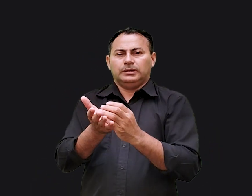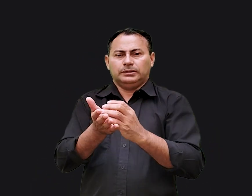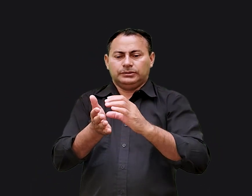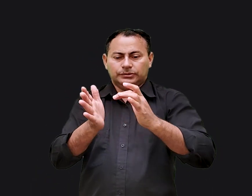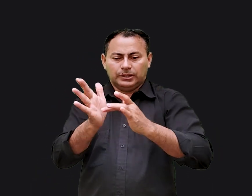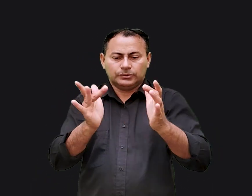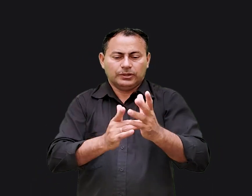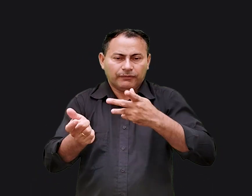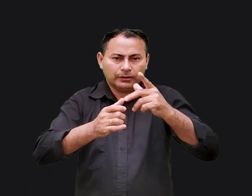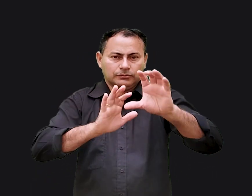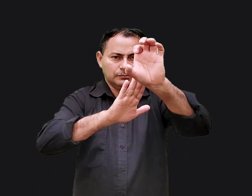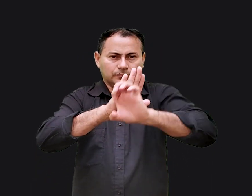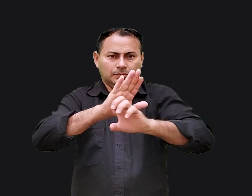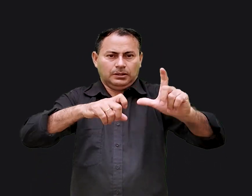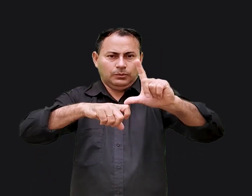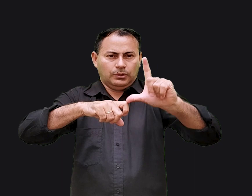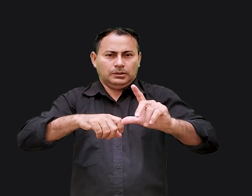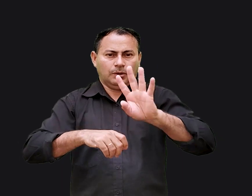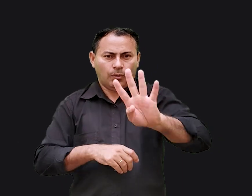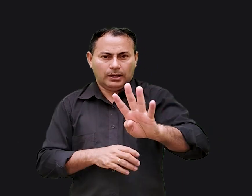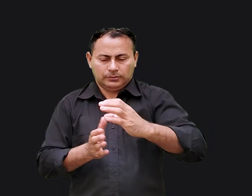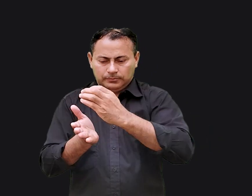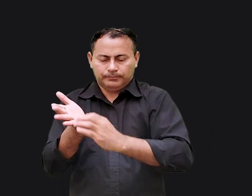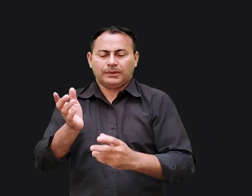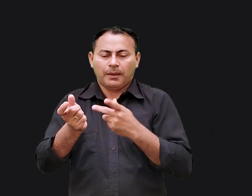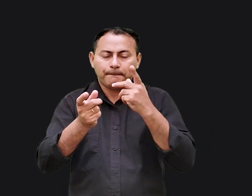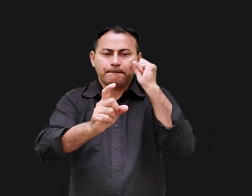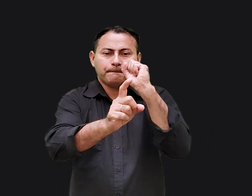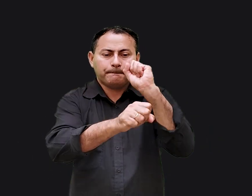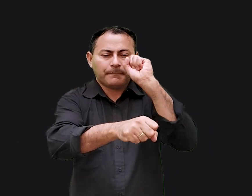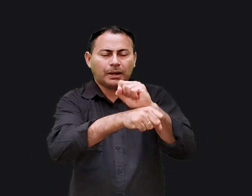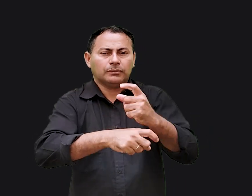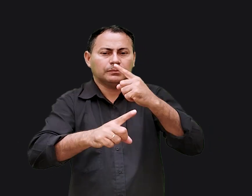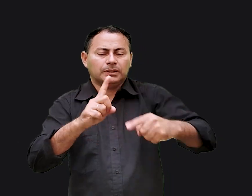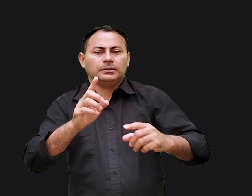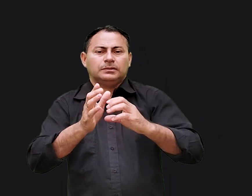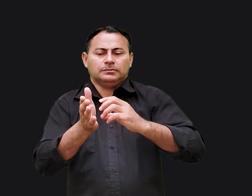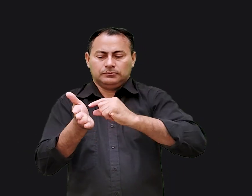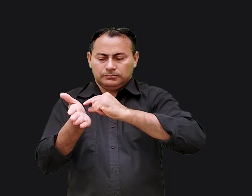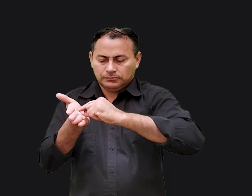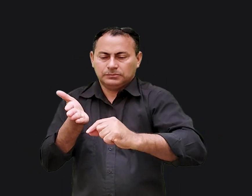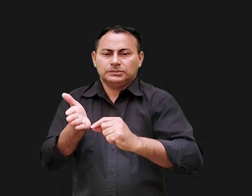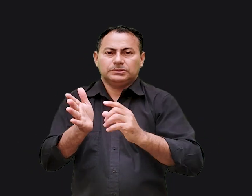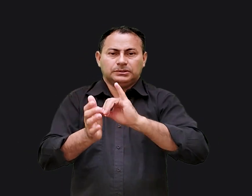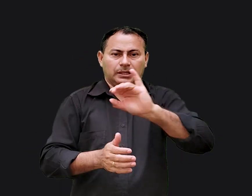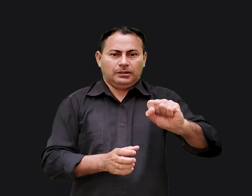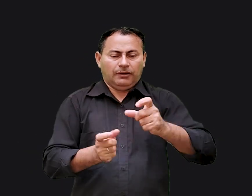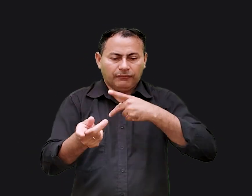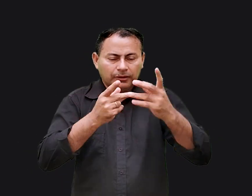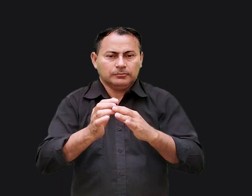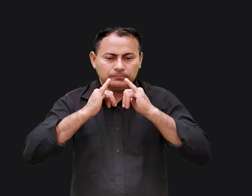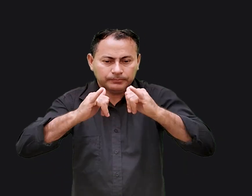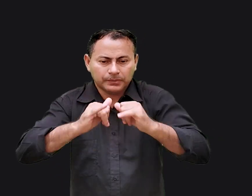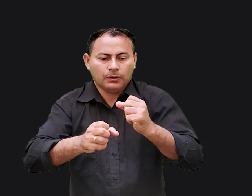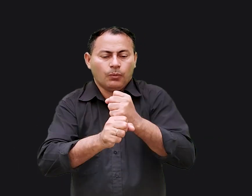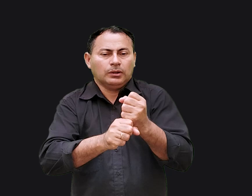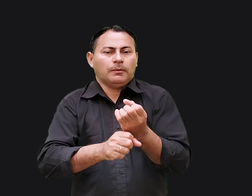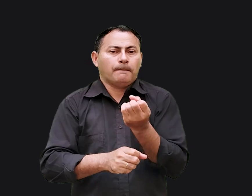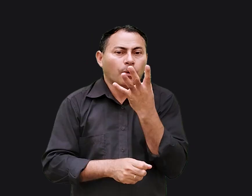4, perceberá que ele parou no meio da sentença. O versículo de Isaías continua dizendo: para proclamar o ano da bondade